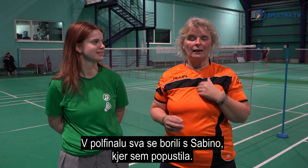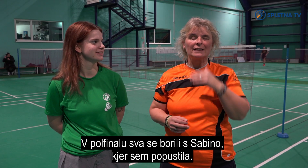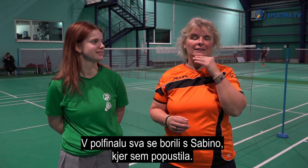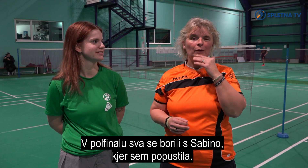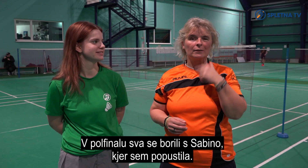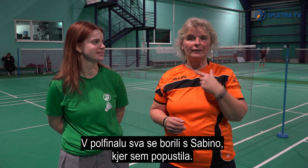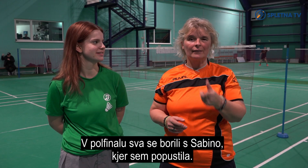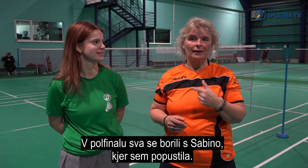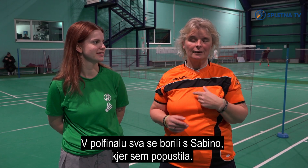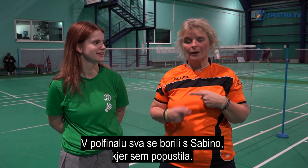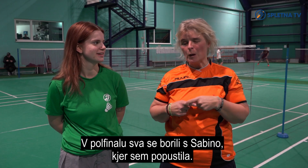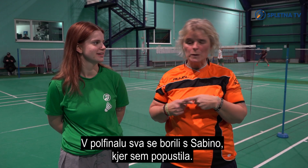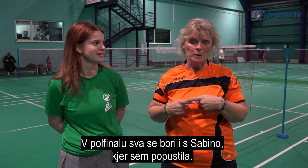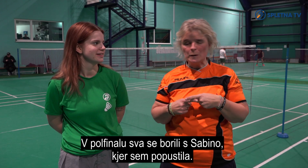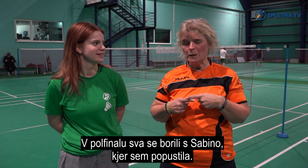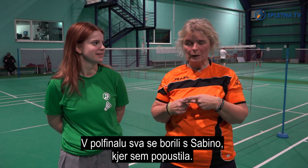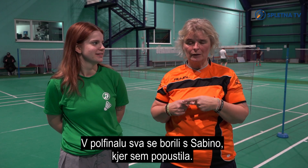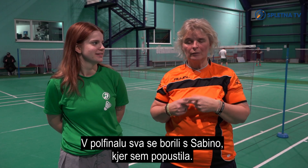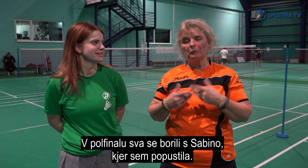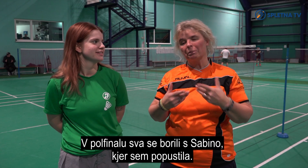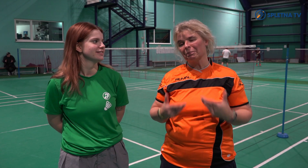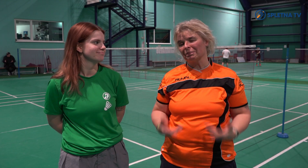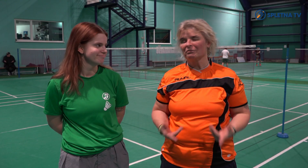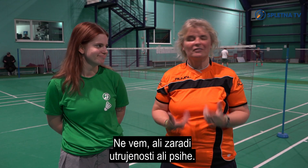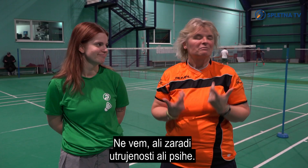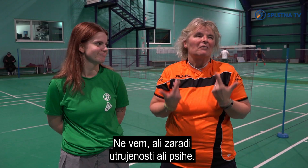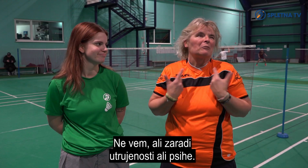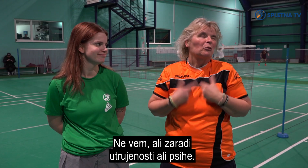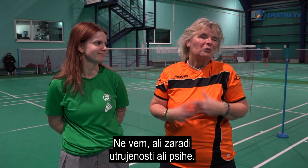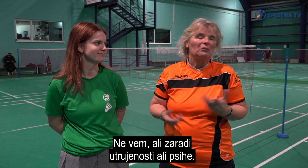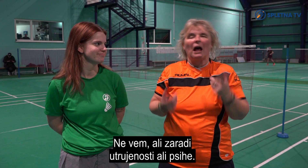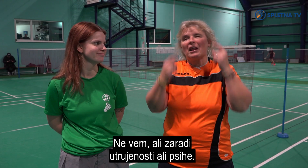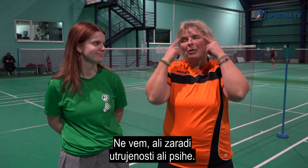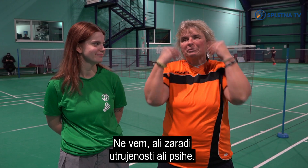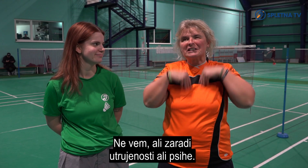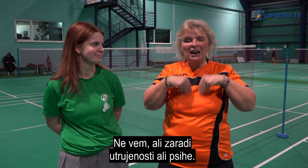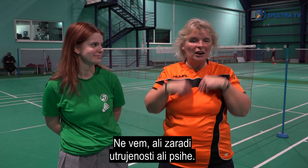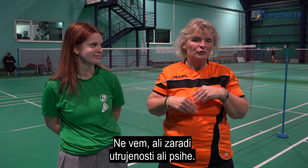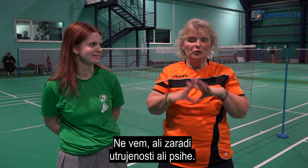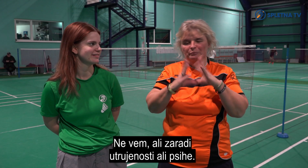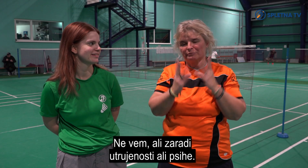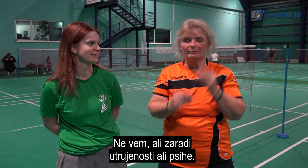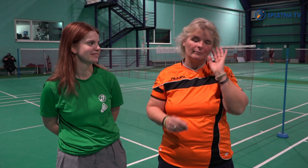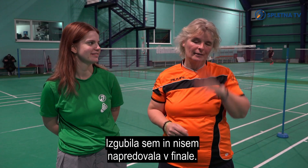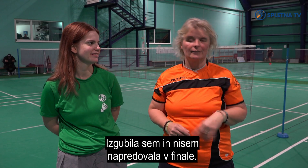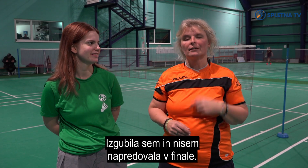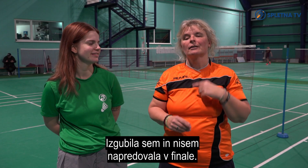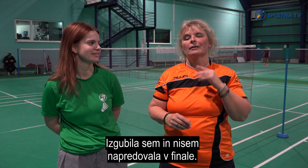polfinalu sva se borili s Sabino, kjer sem popustila. Ne vem, ali zaradi utrujenosti ali psihe. Izgubila sem in